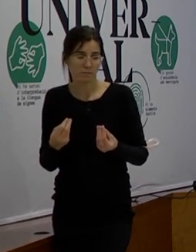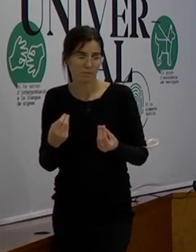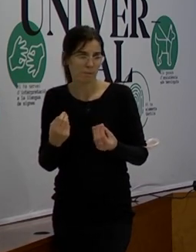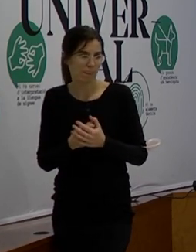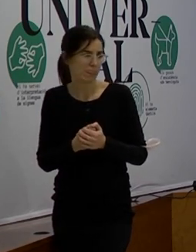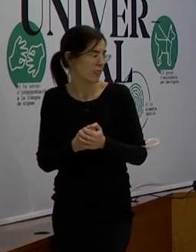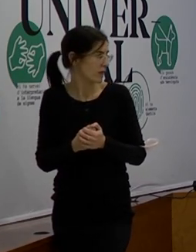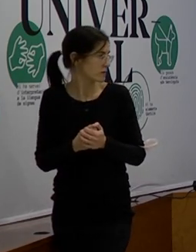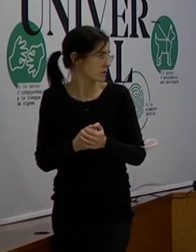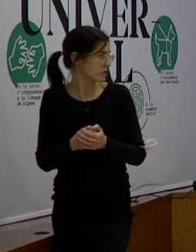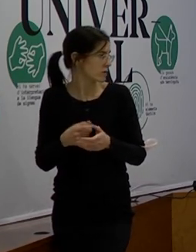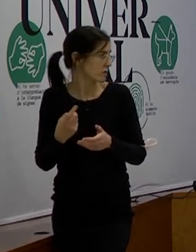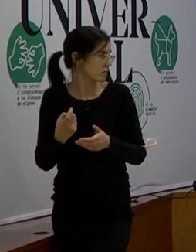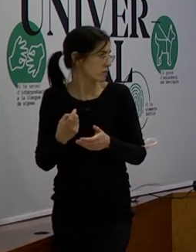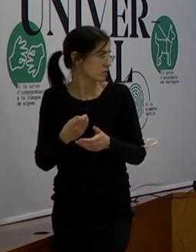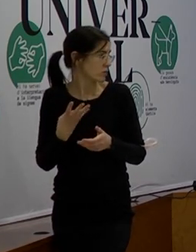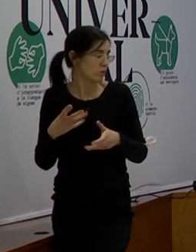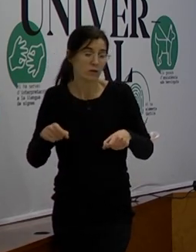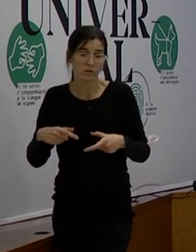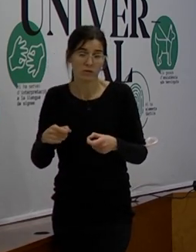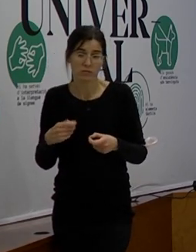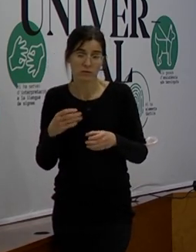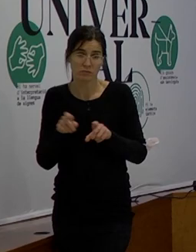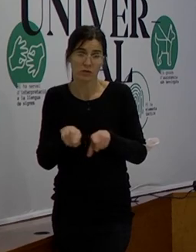quatre cadires, doncs pues, és la